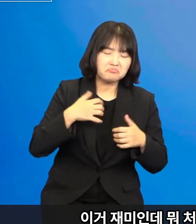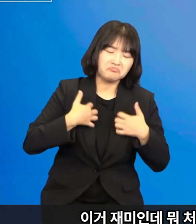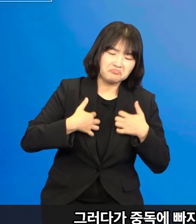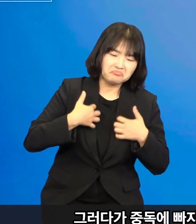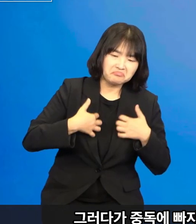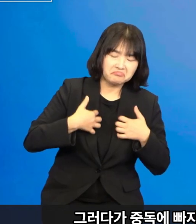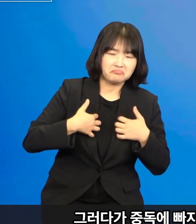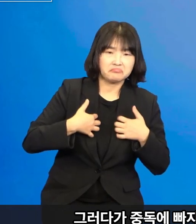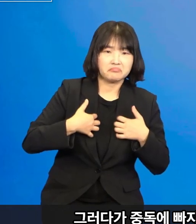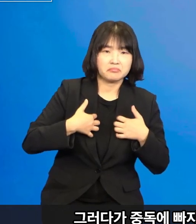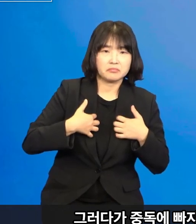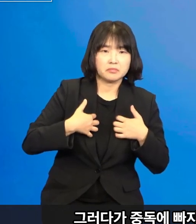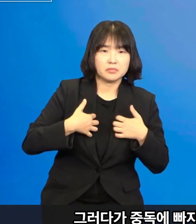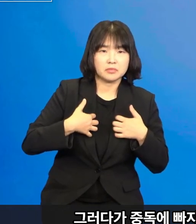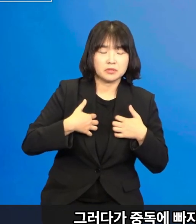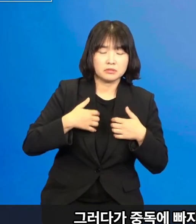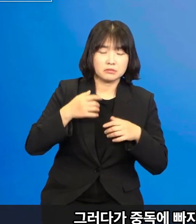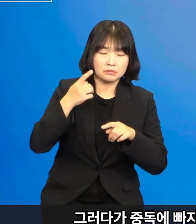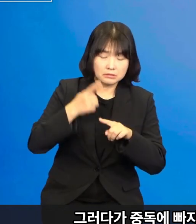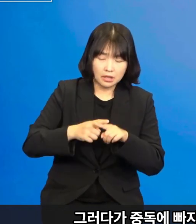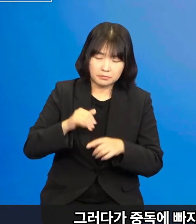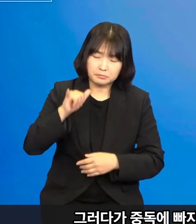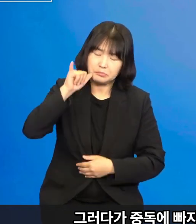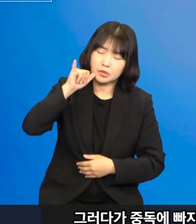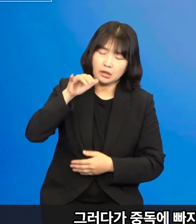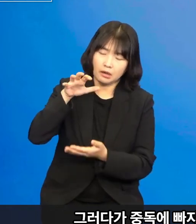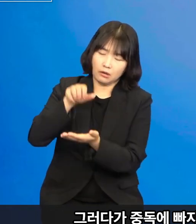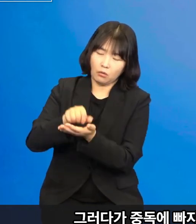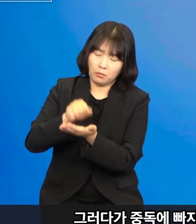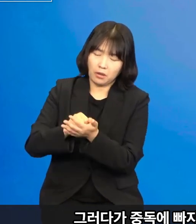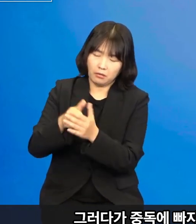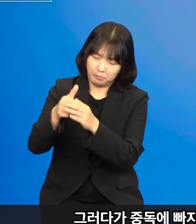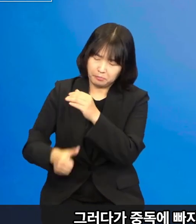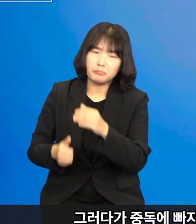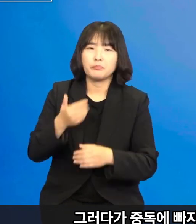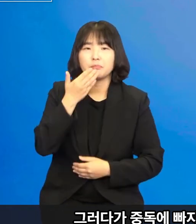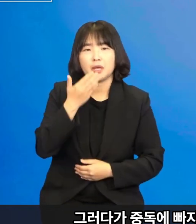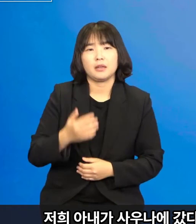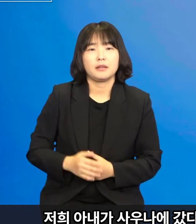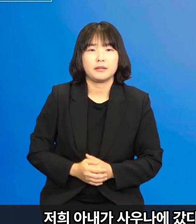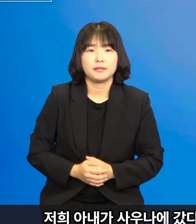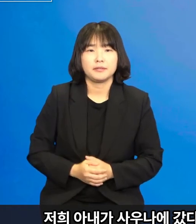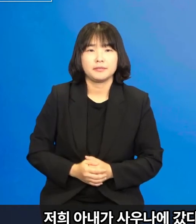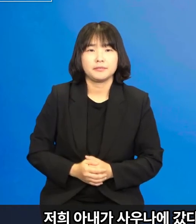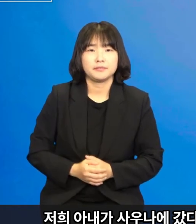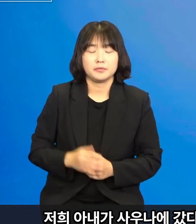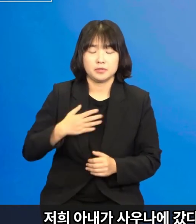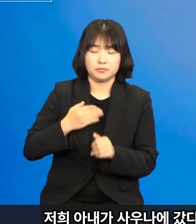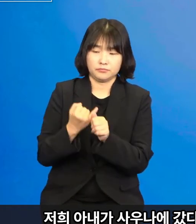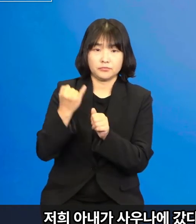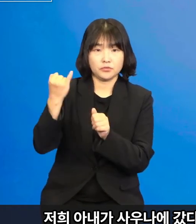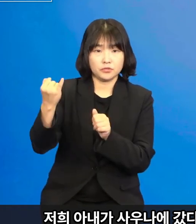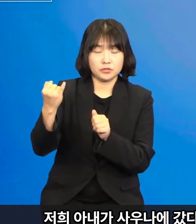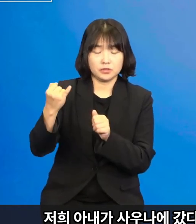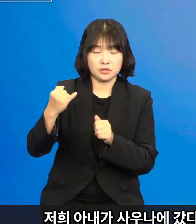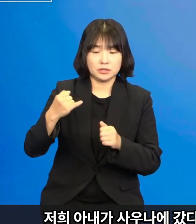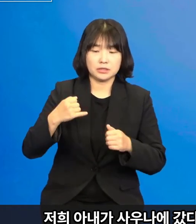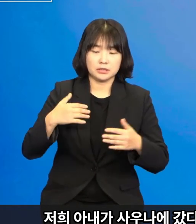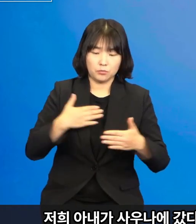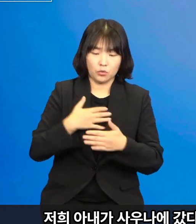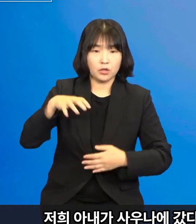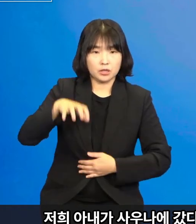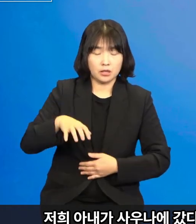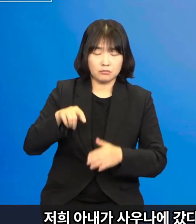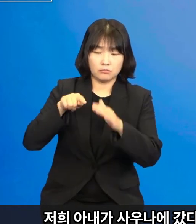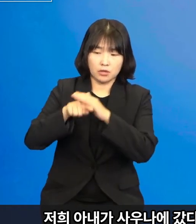식이에요. 그러다가 중독에 빠지고 도박에 빠지게 되는 겁니다. 저희 아내가 사우나에 갔다가 우연히 이제 한